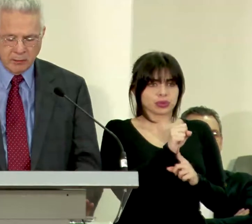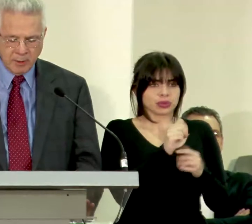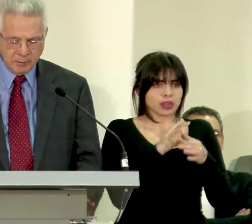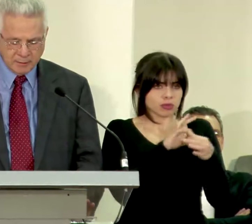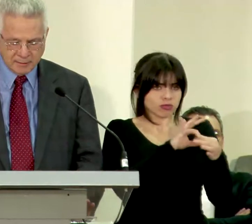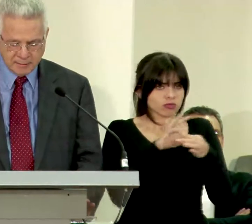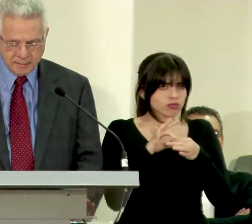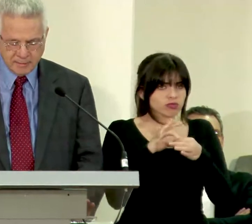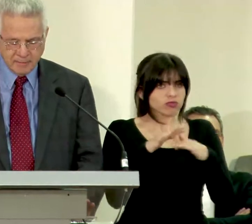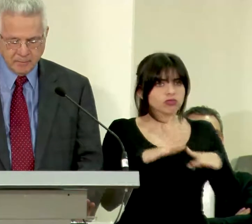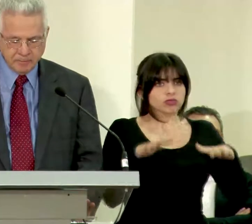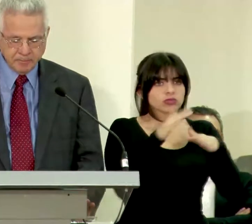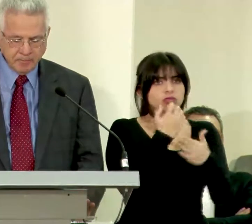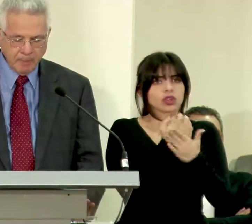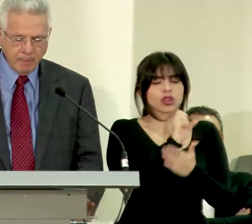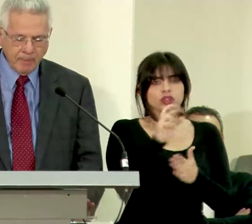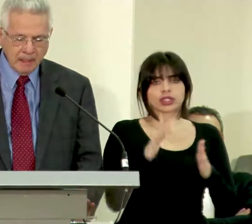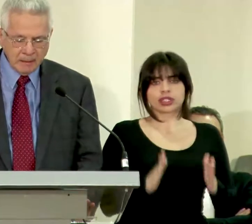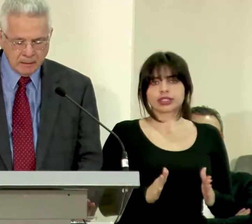coyuntural de la economía costarricense.